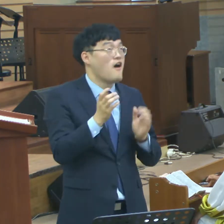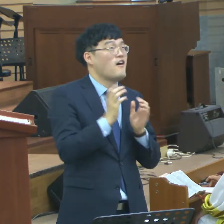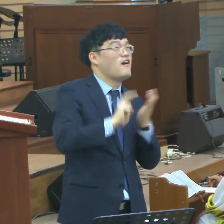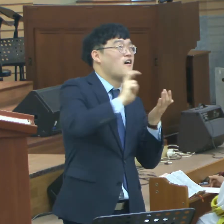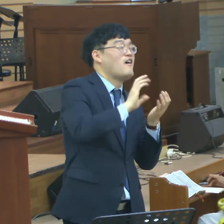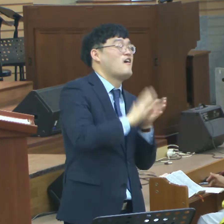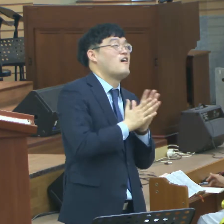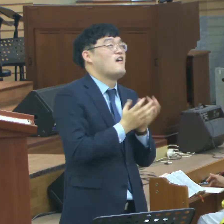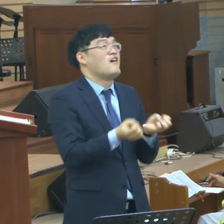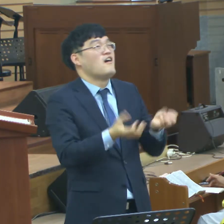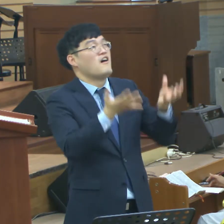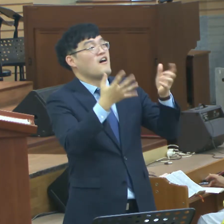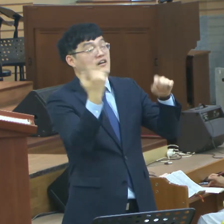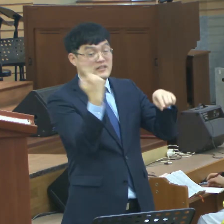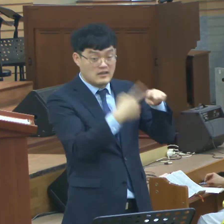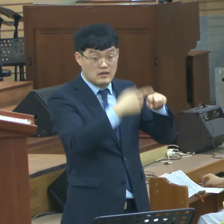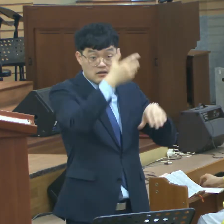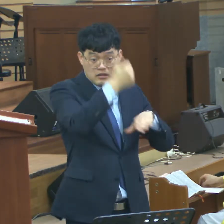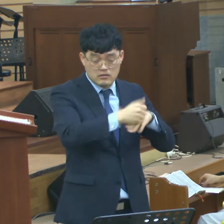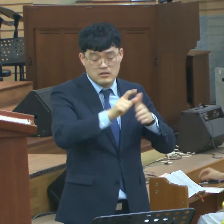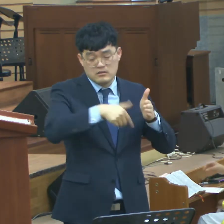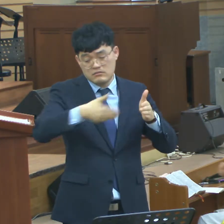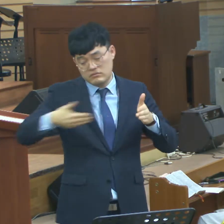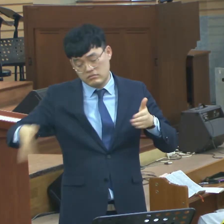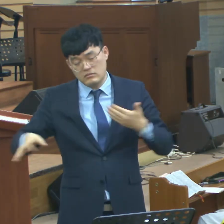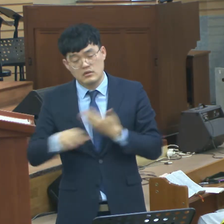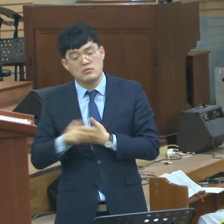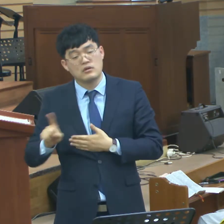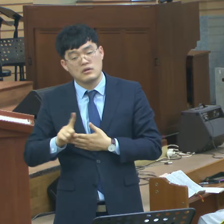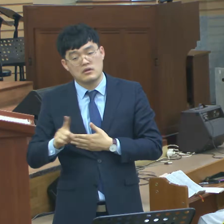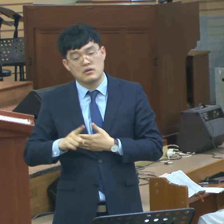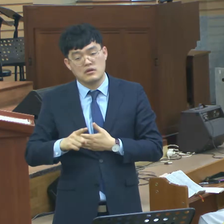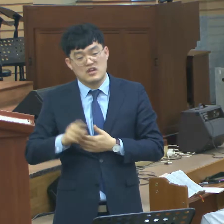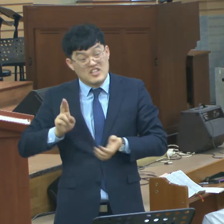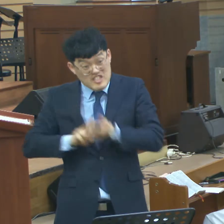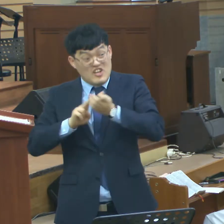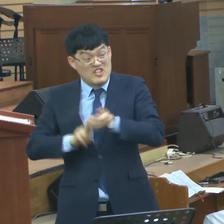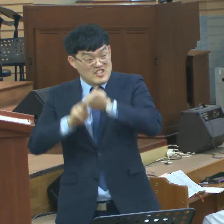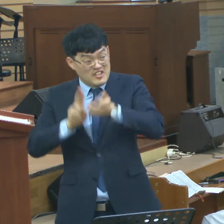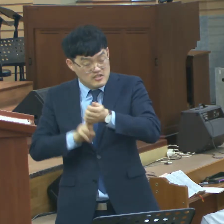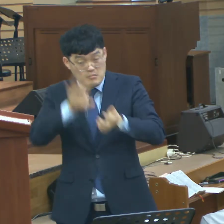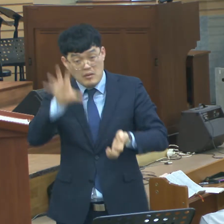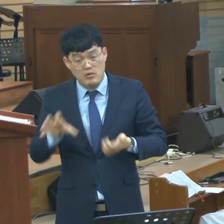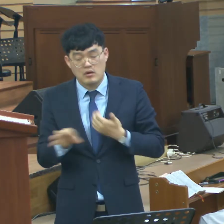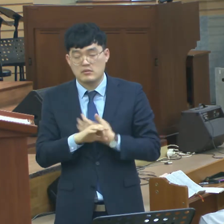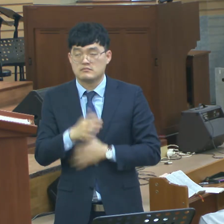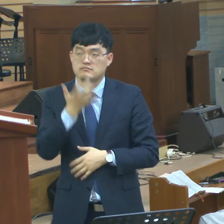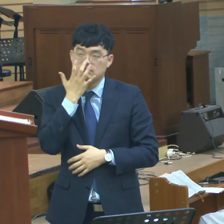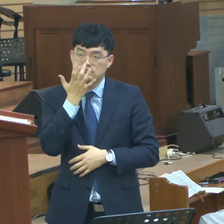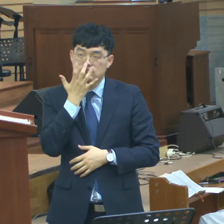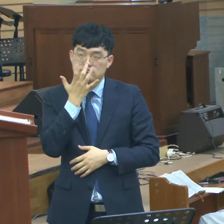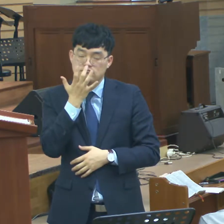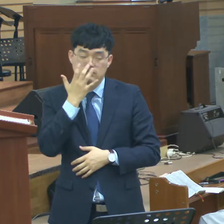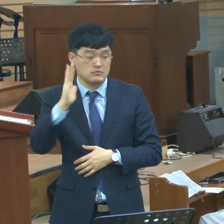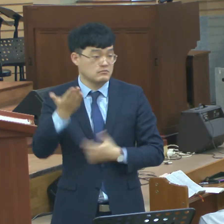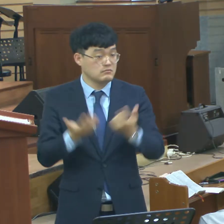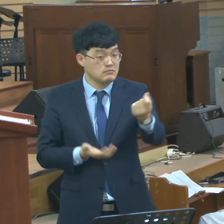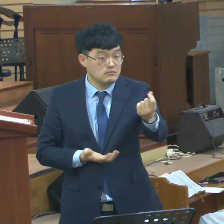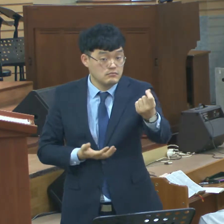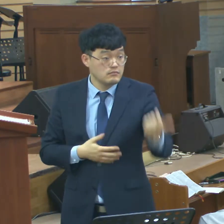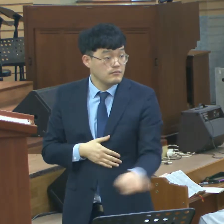저질 믿음의 소유자들도 많았어요. 대표적인 사람들이 출애굽했을 때 사람들, 홍해도 건넜잖아요.